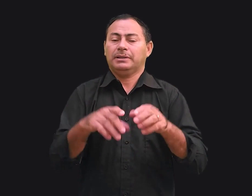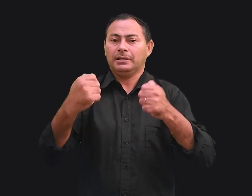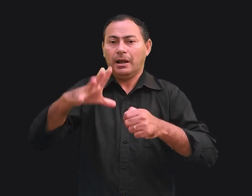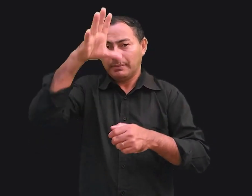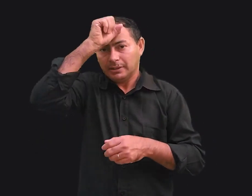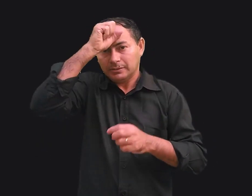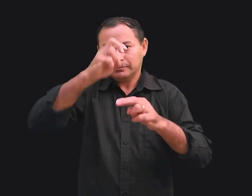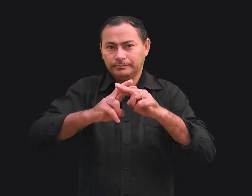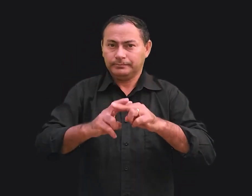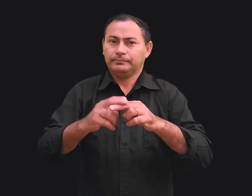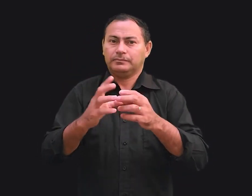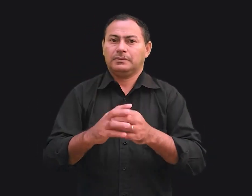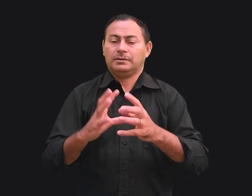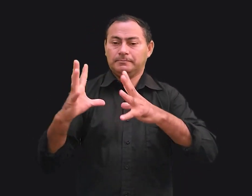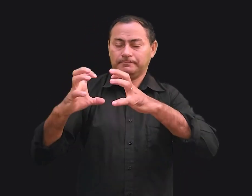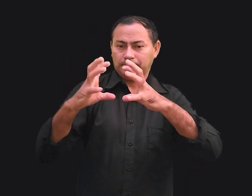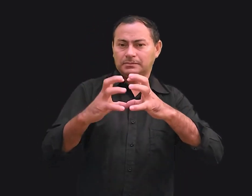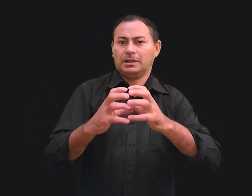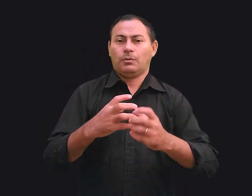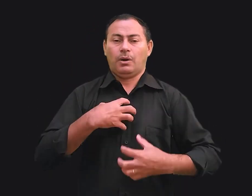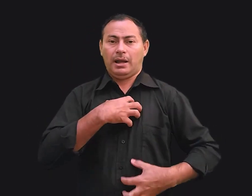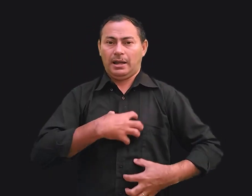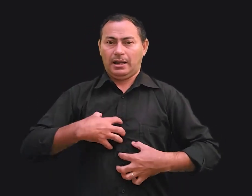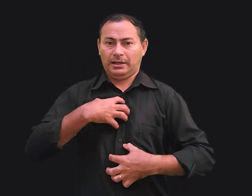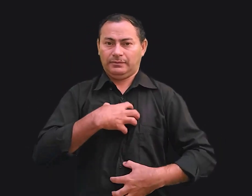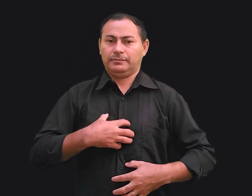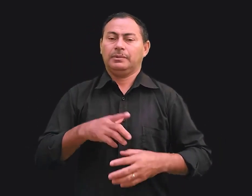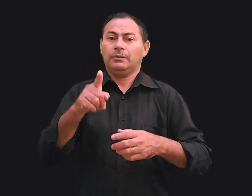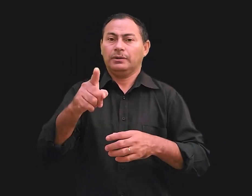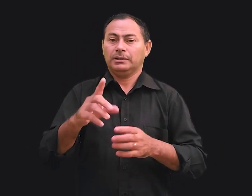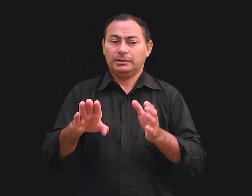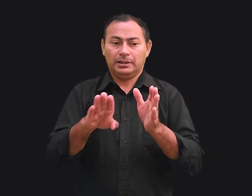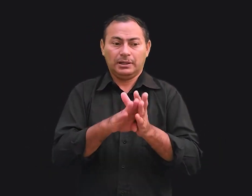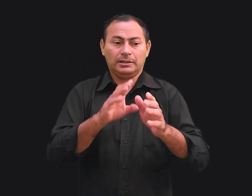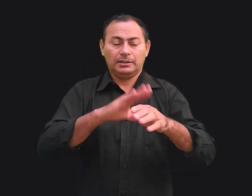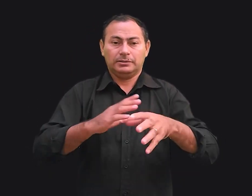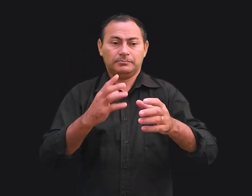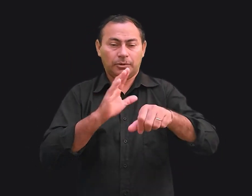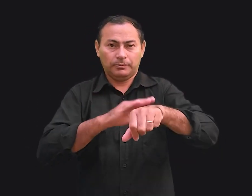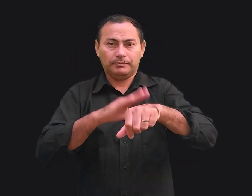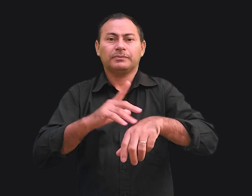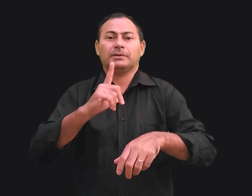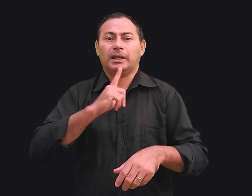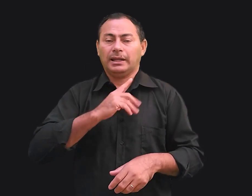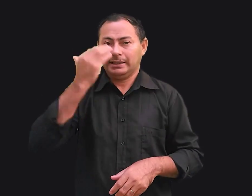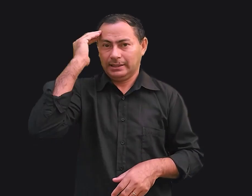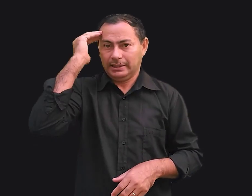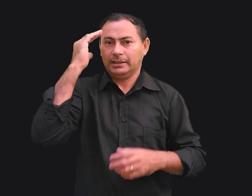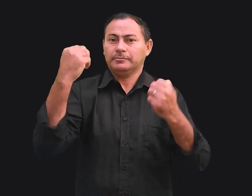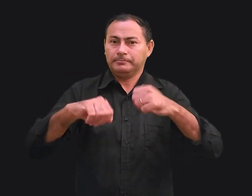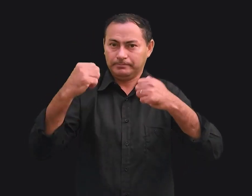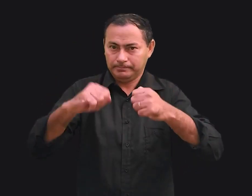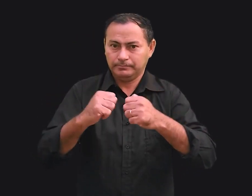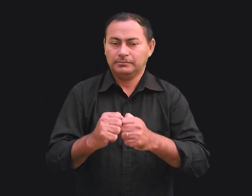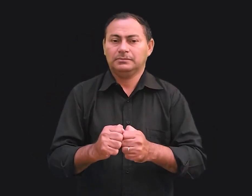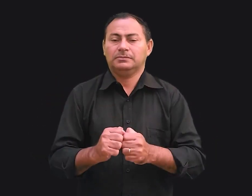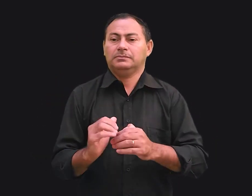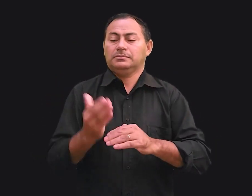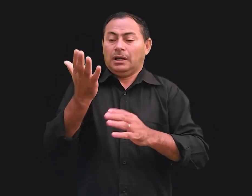aprender a lidar com esse conflito e com a raiva. Quando você chegar a esse ponto, terá que entender a necessidade da